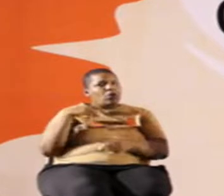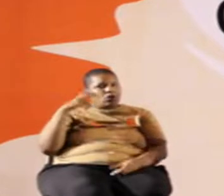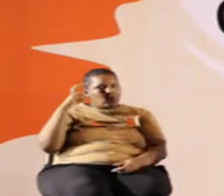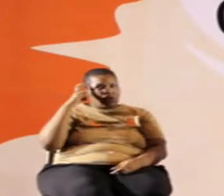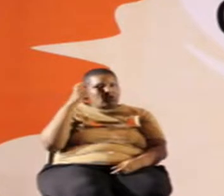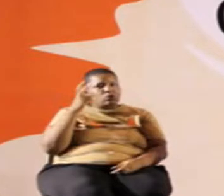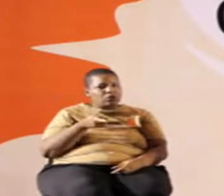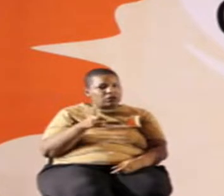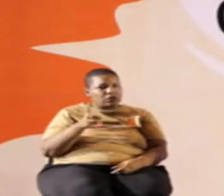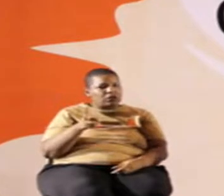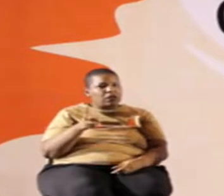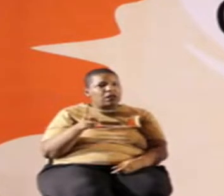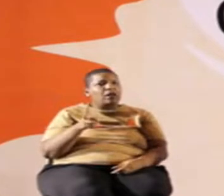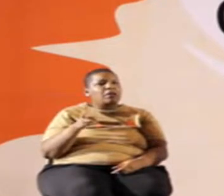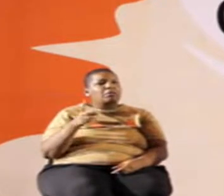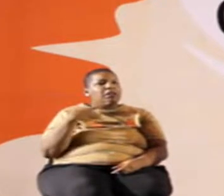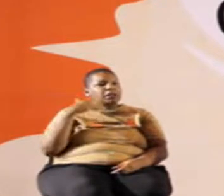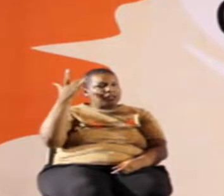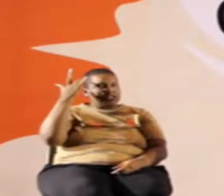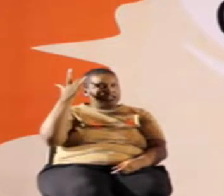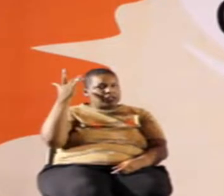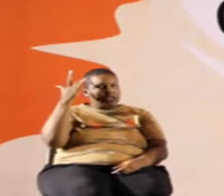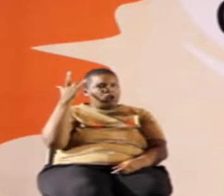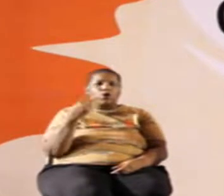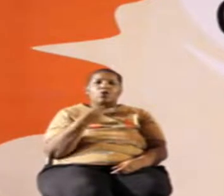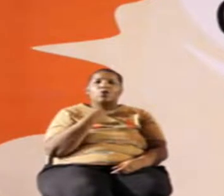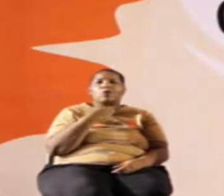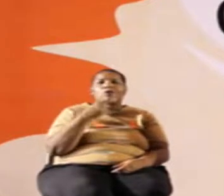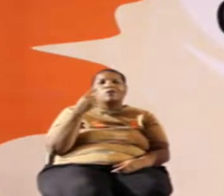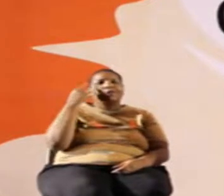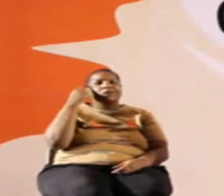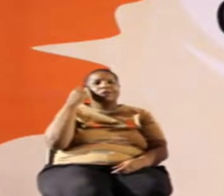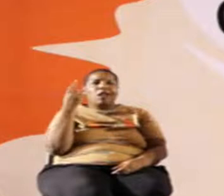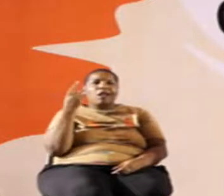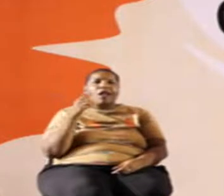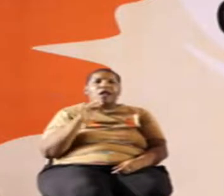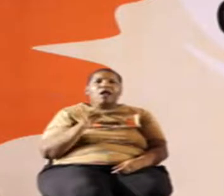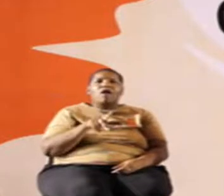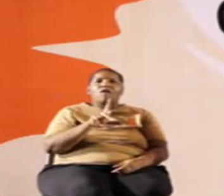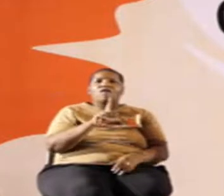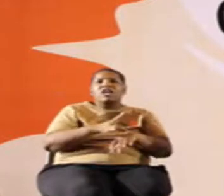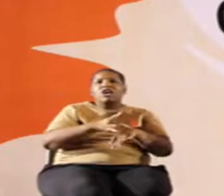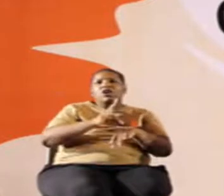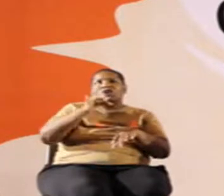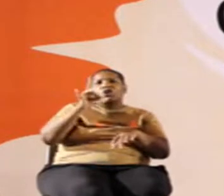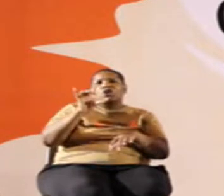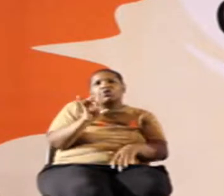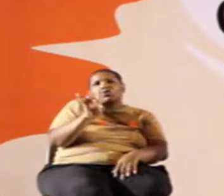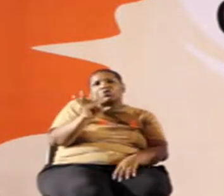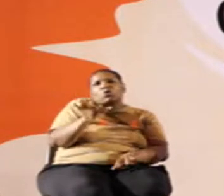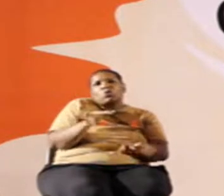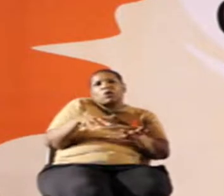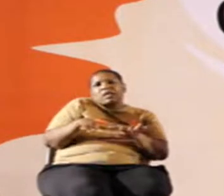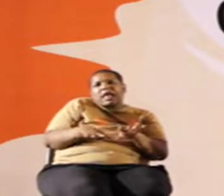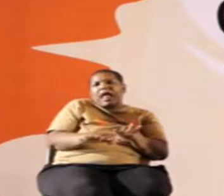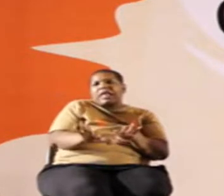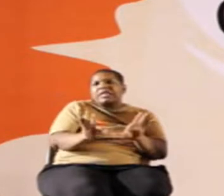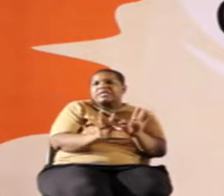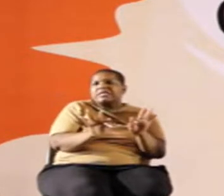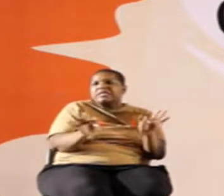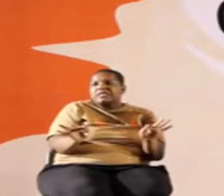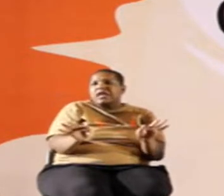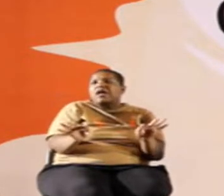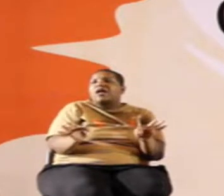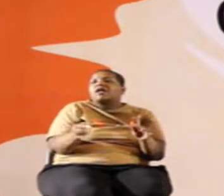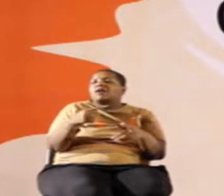sofisticada. É sempre sofisticada. Não é? A gente não pode pensar que o funk, ostentação, seja só uma coisa rasteira. Ele